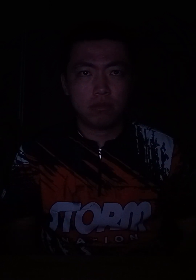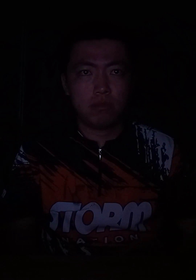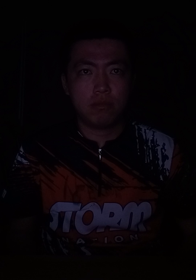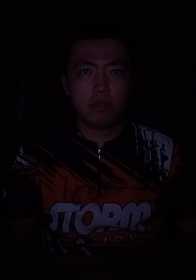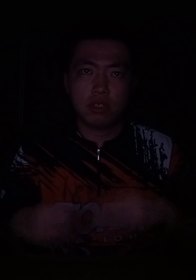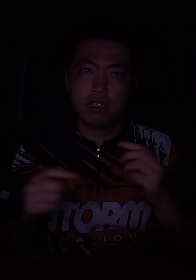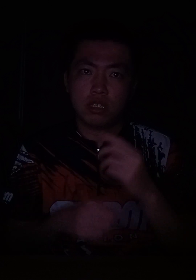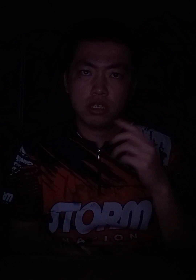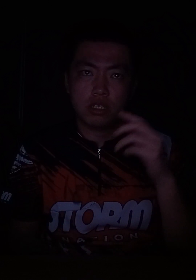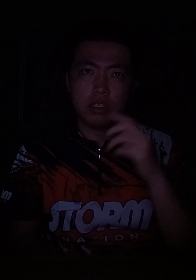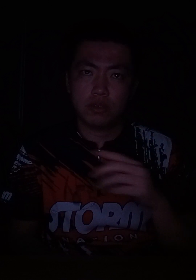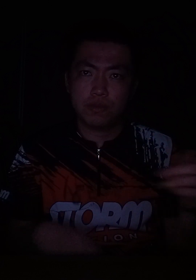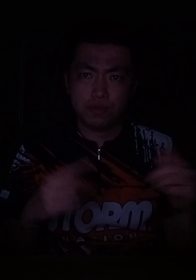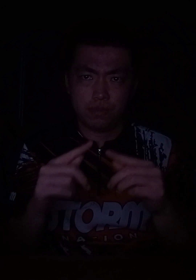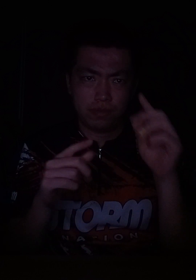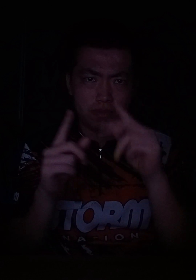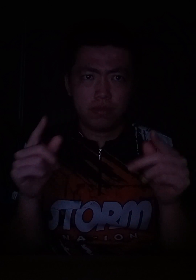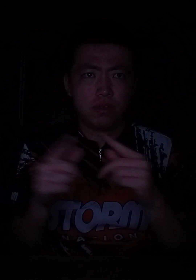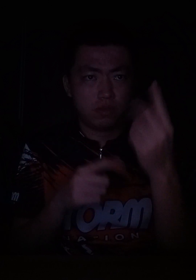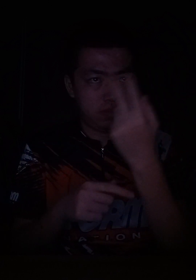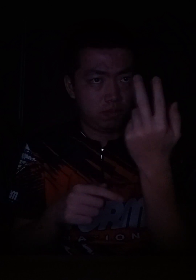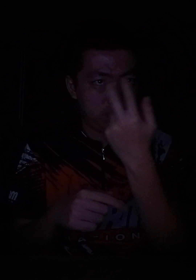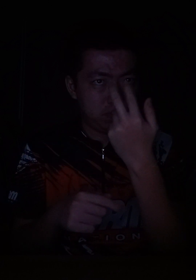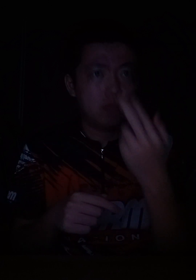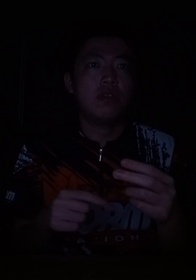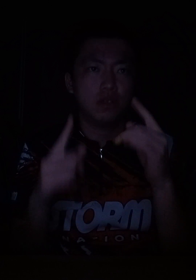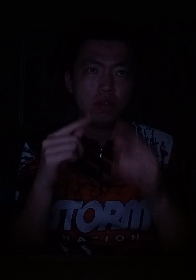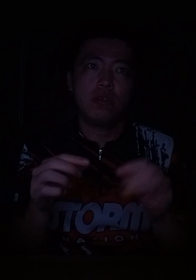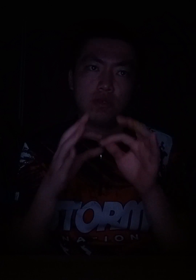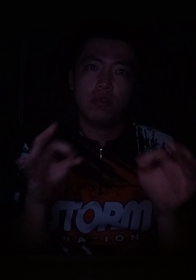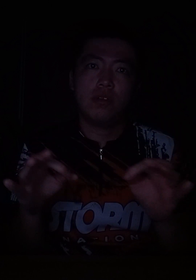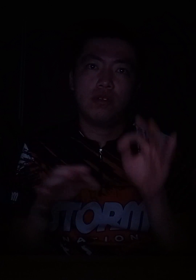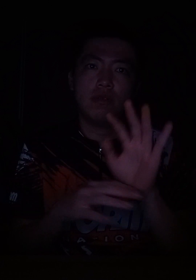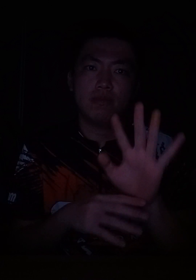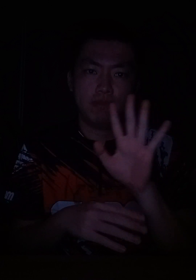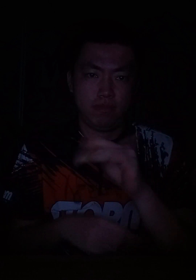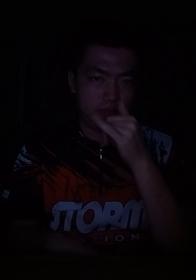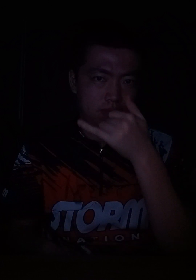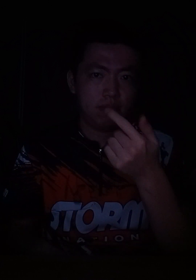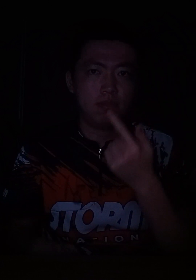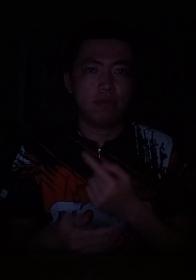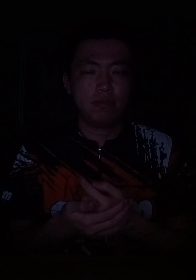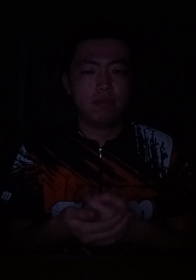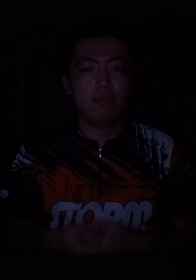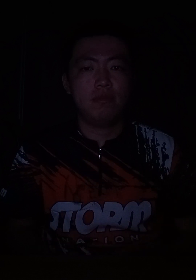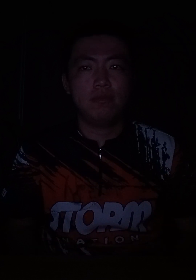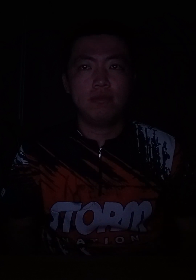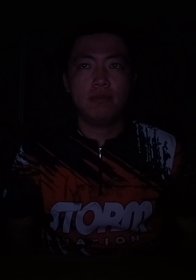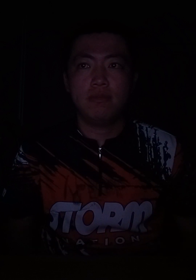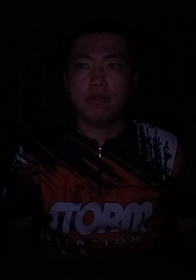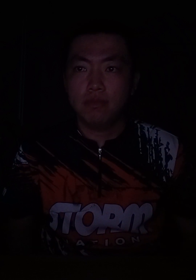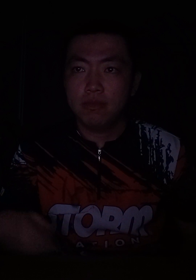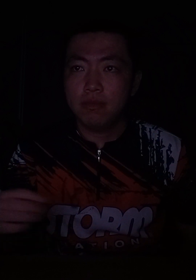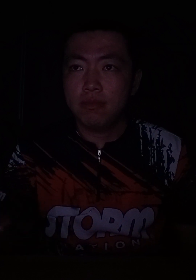경찰은 사고 현장 인근 CCTV 영상을 확인하며 정확한 사고 경위를 조사하고 있습니다. 채널A 뉴스 장호림입니다.